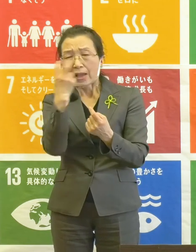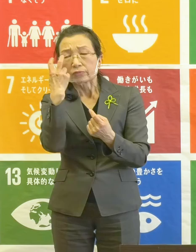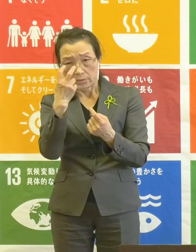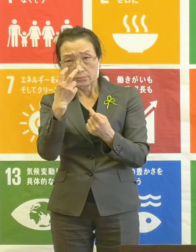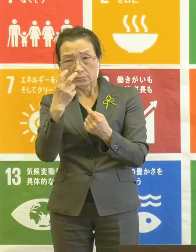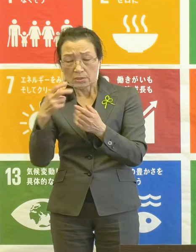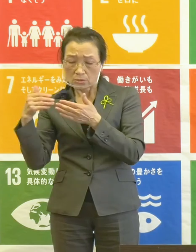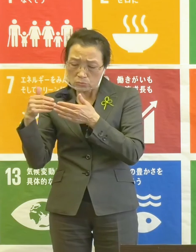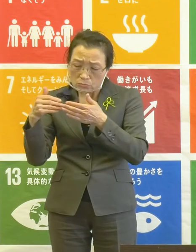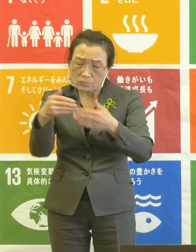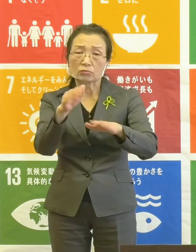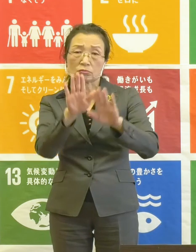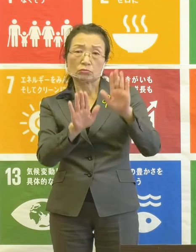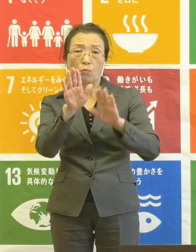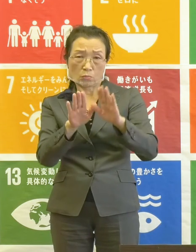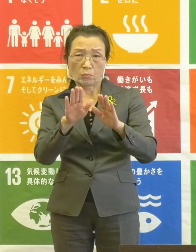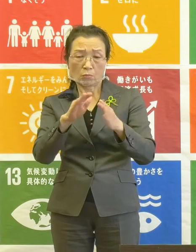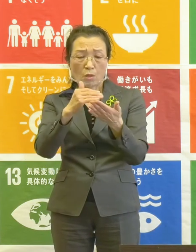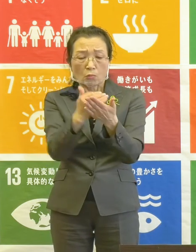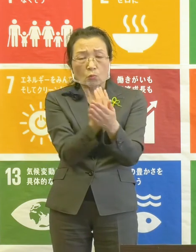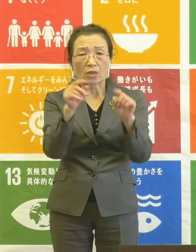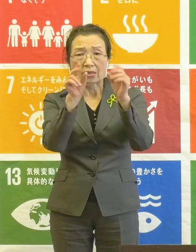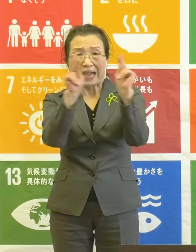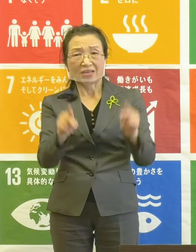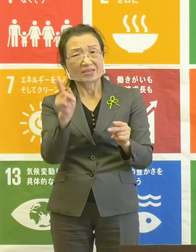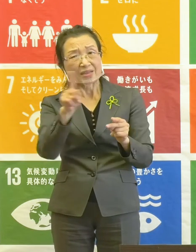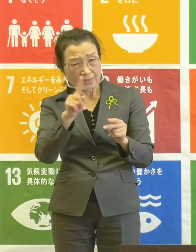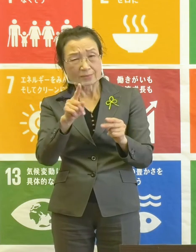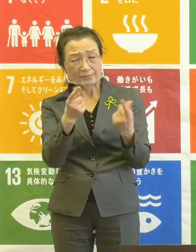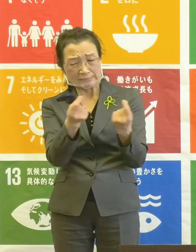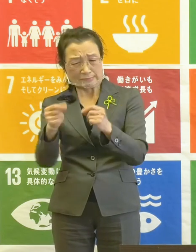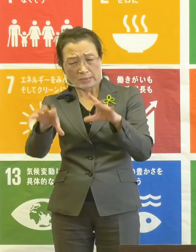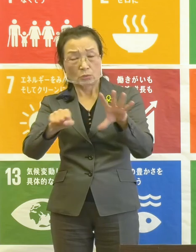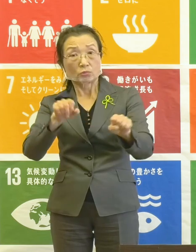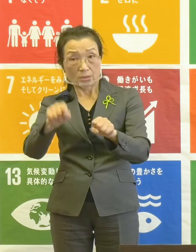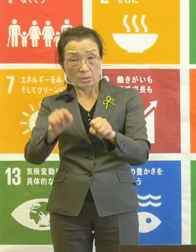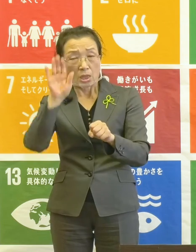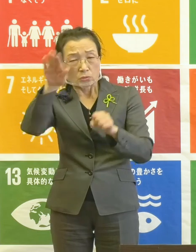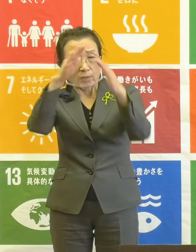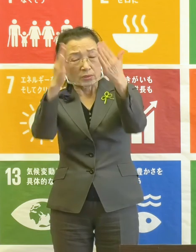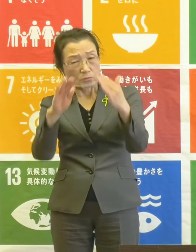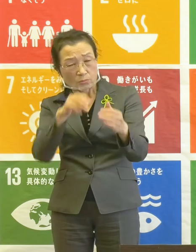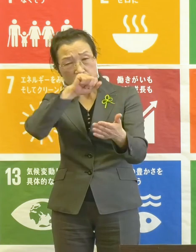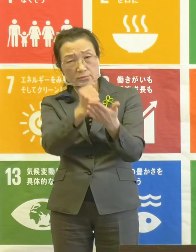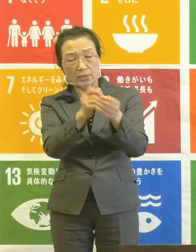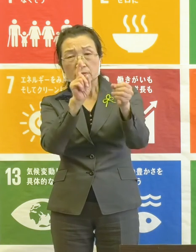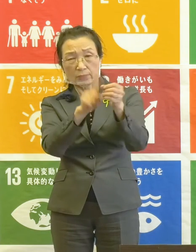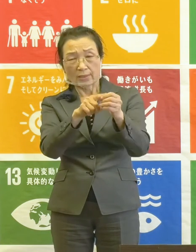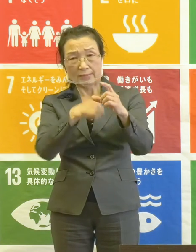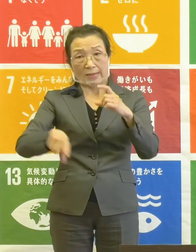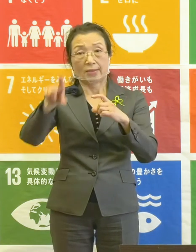捗状況や残された課題を的確に捉え、将来像の実現に向け一段